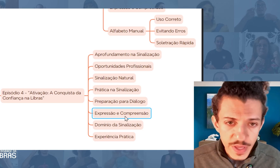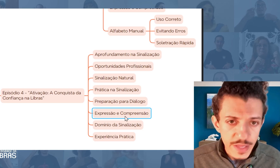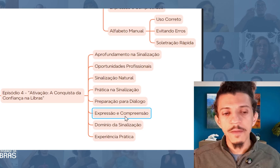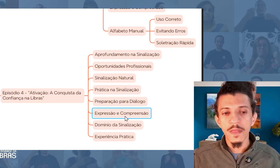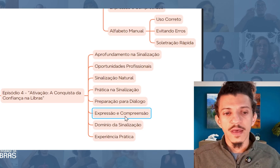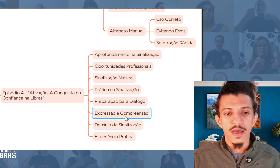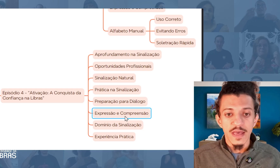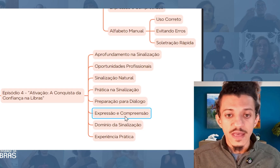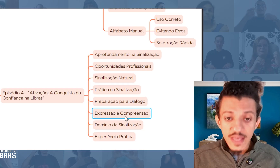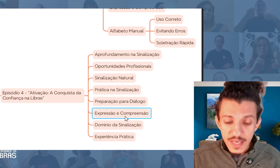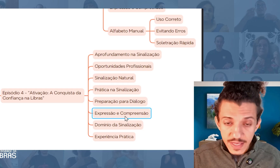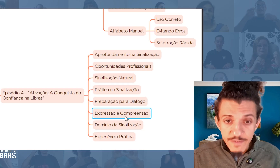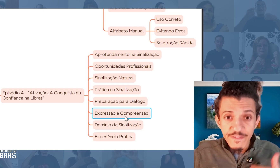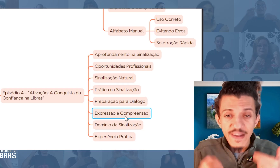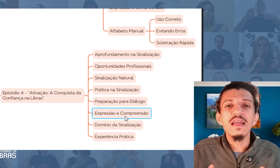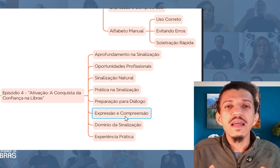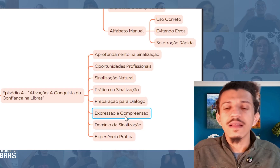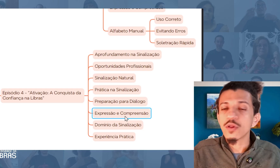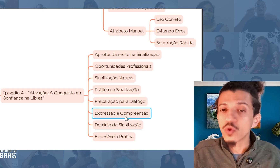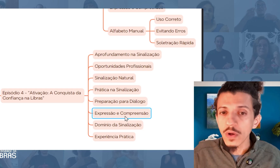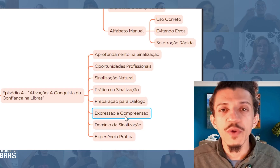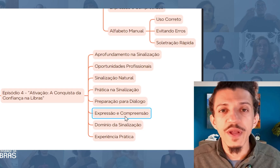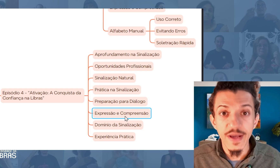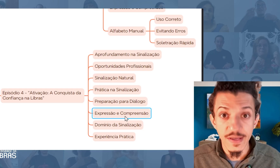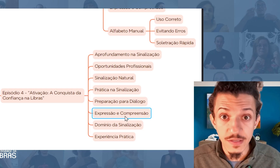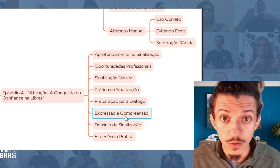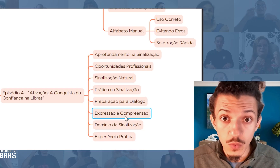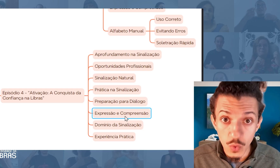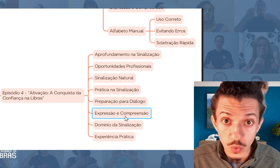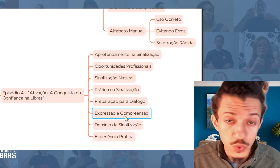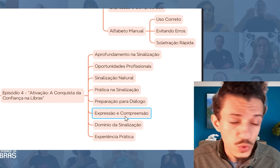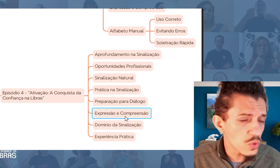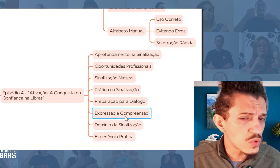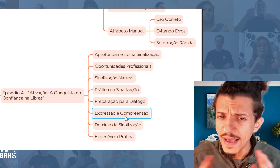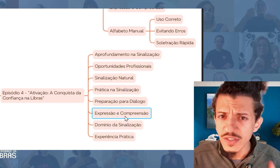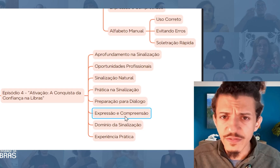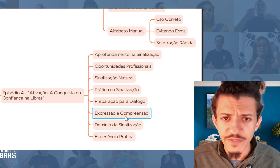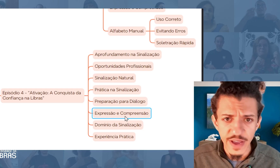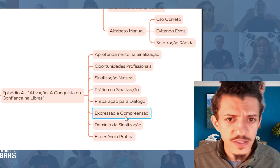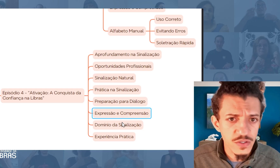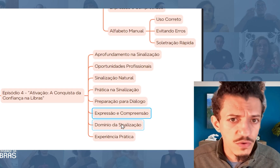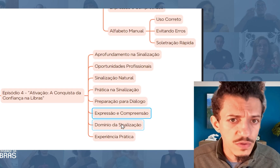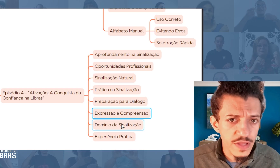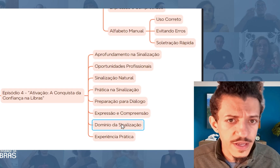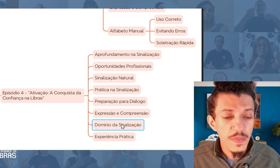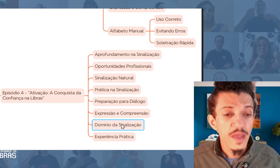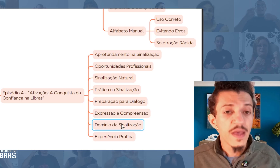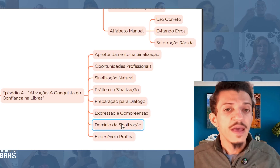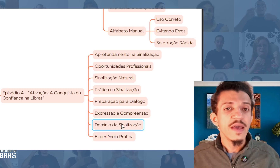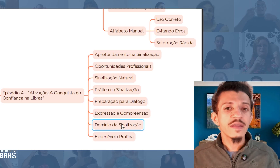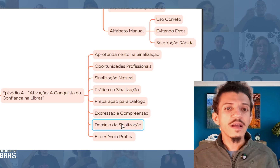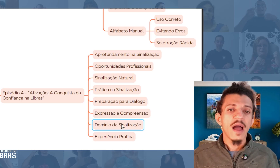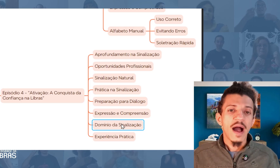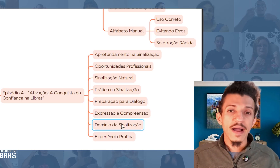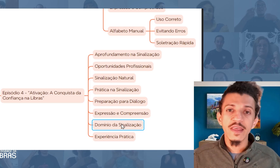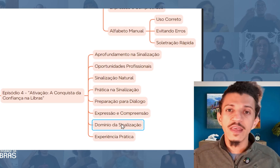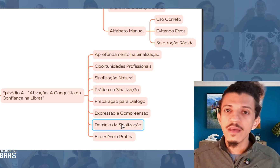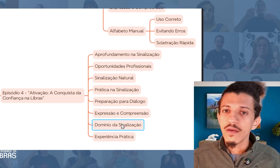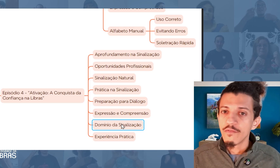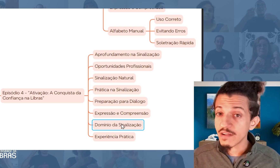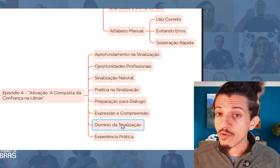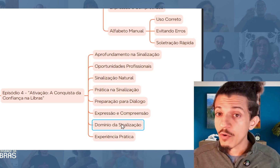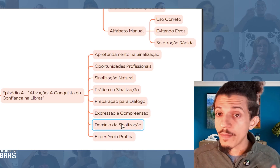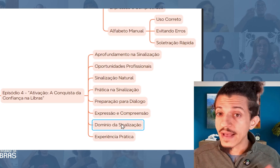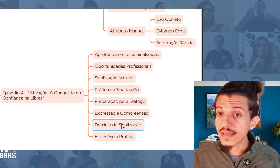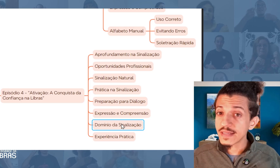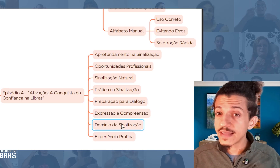também, e que facilita toda a comunicação com os surdos nos mais diversos contextos. E também aqui você já